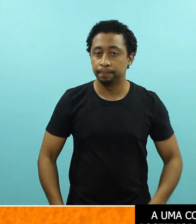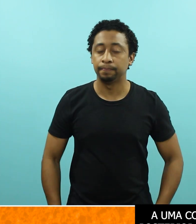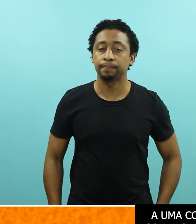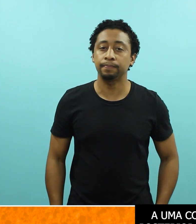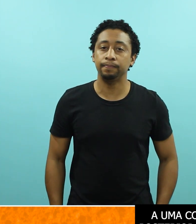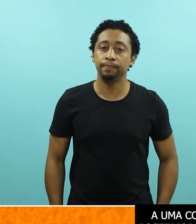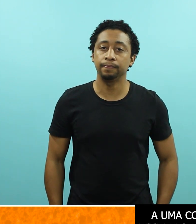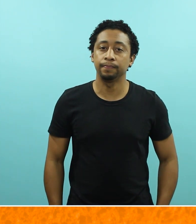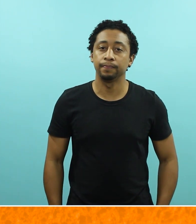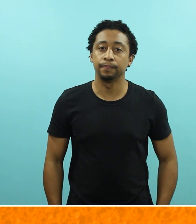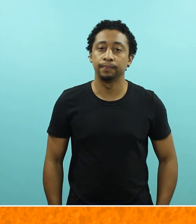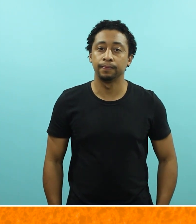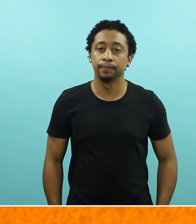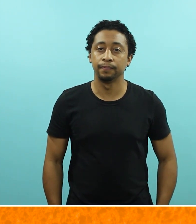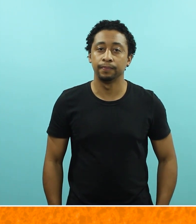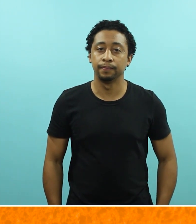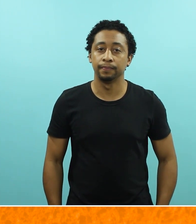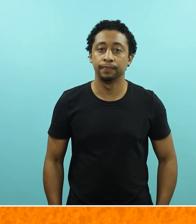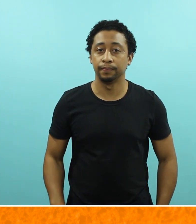apresentação.